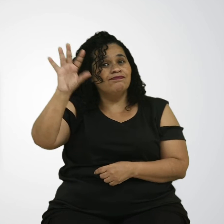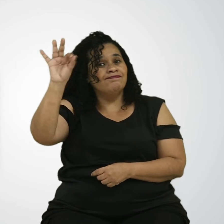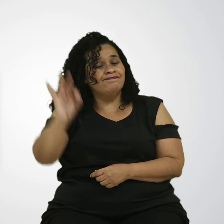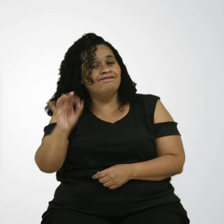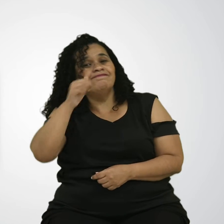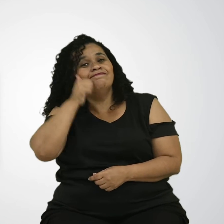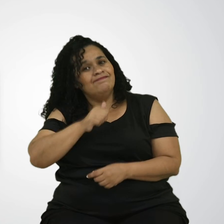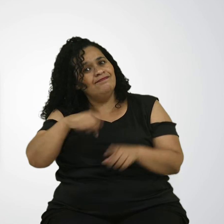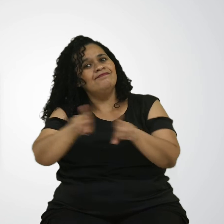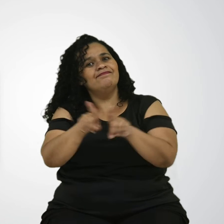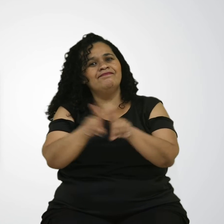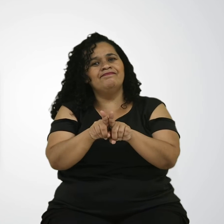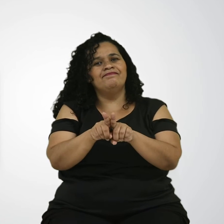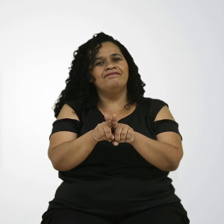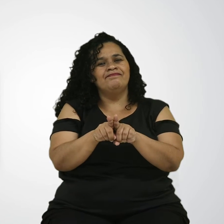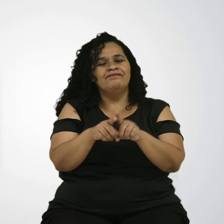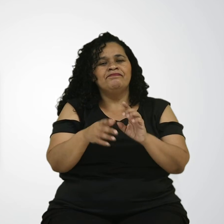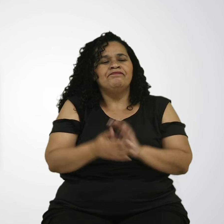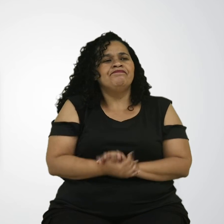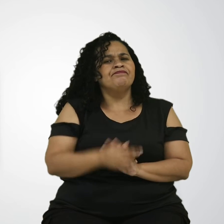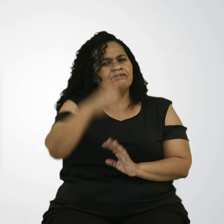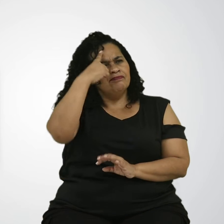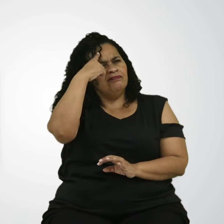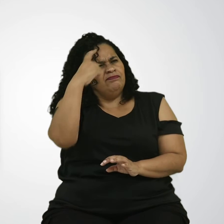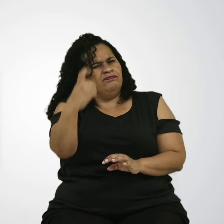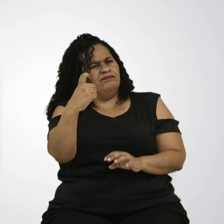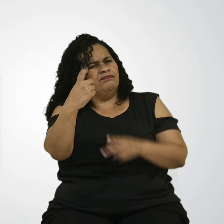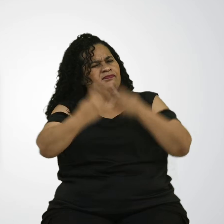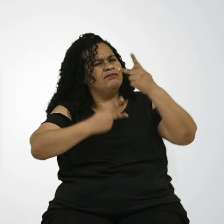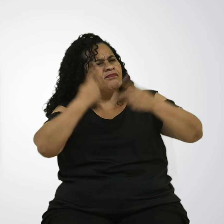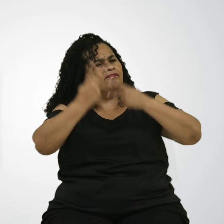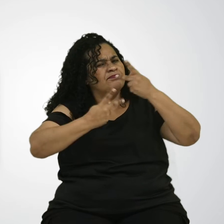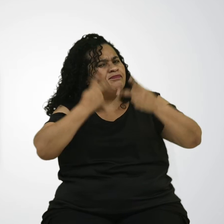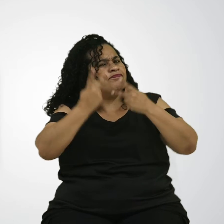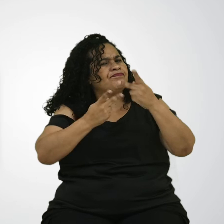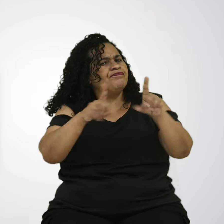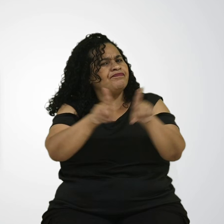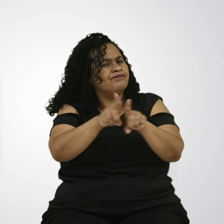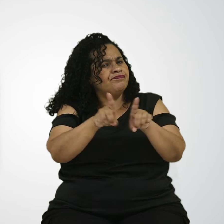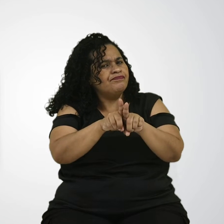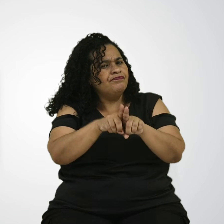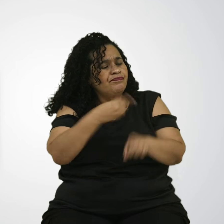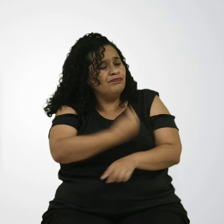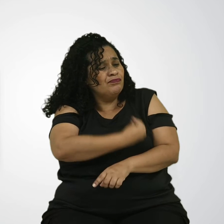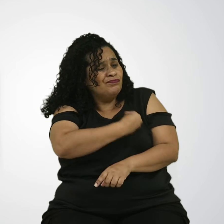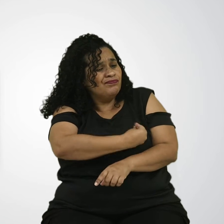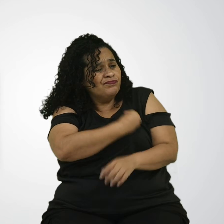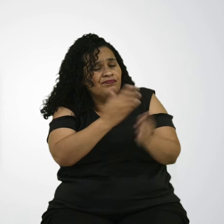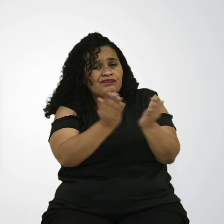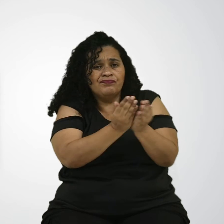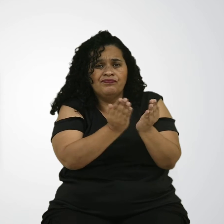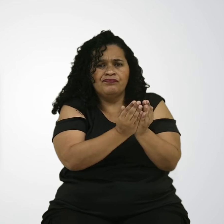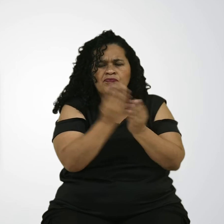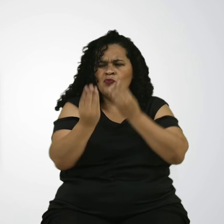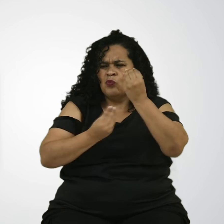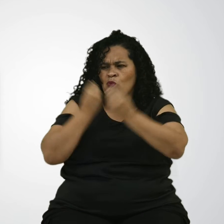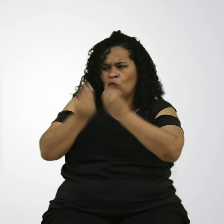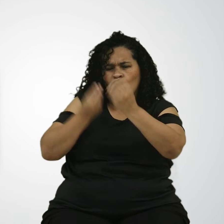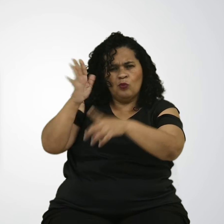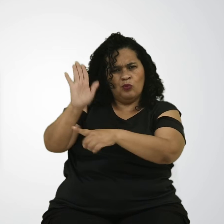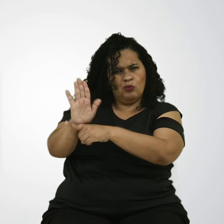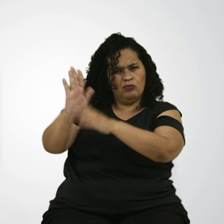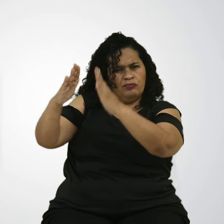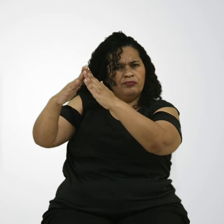já na segunda questão, que é a ideia da edificação. Então, como que eu coopero no lar?